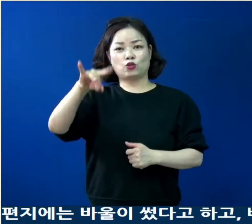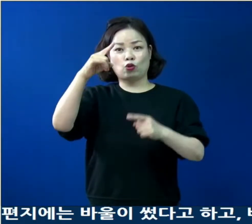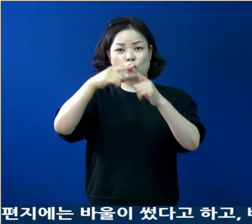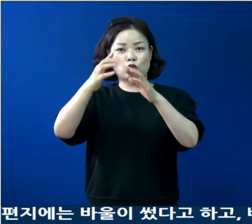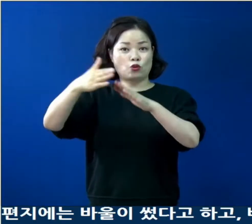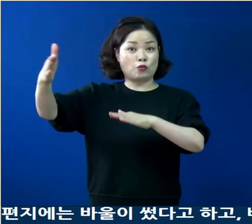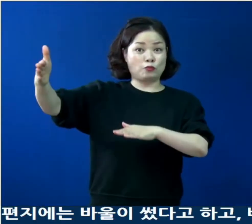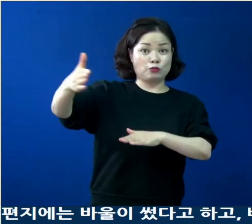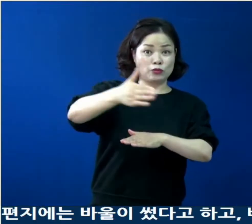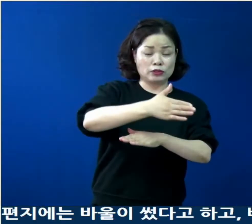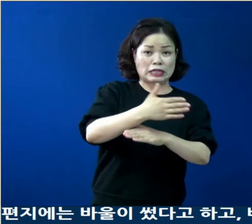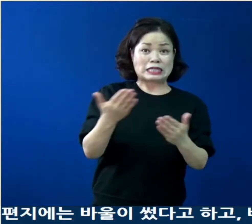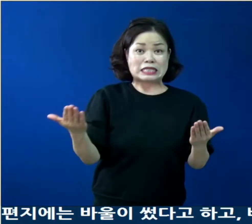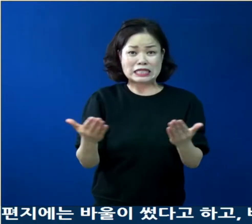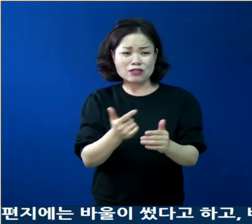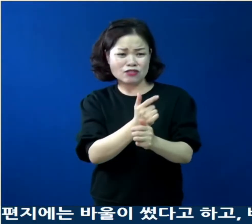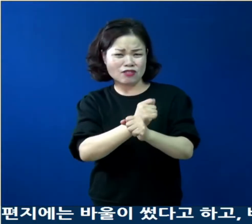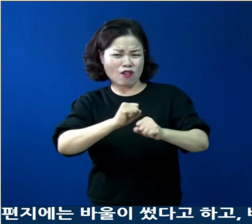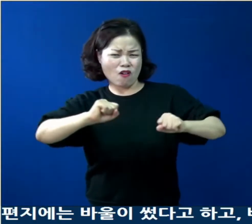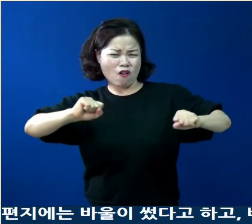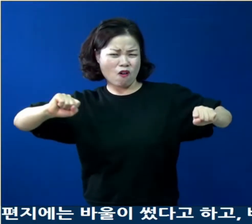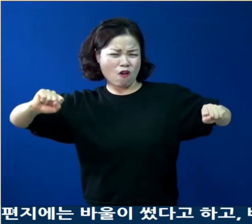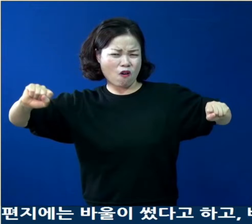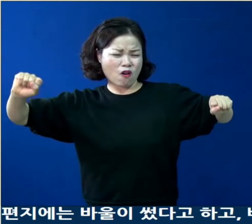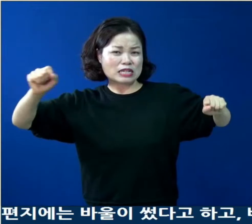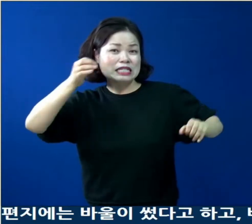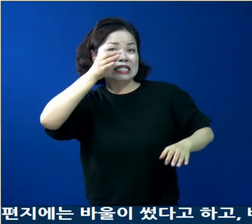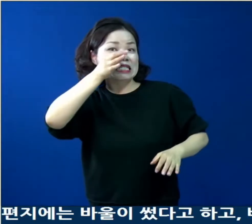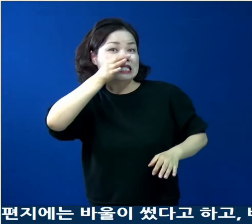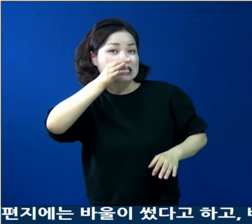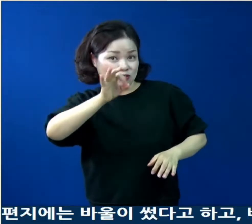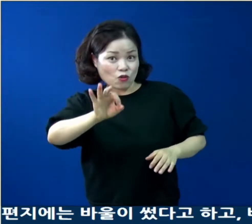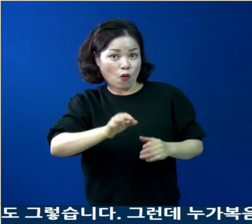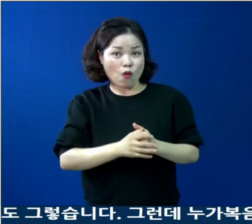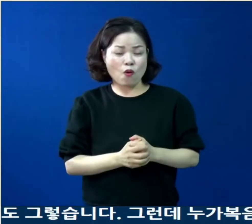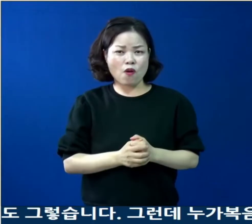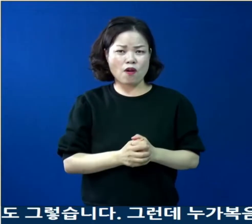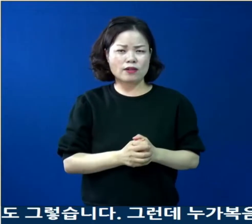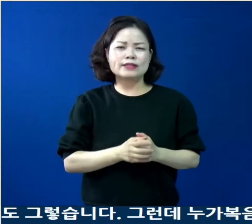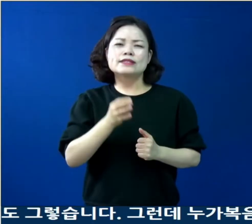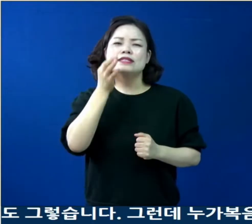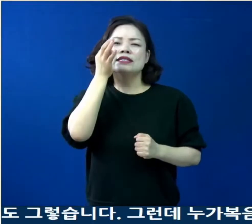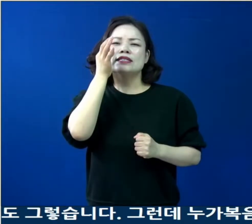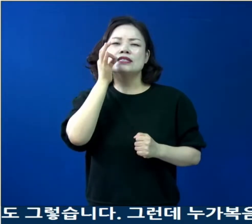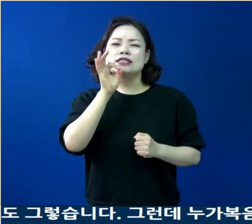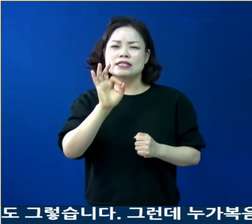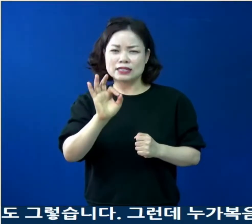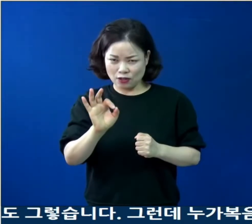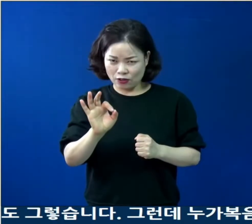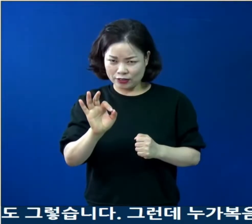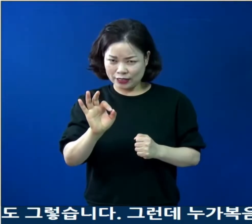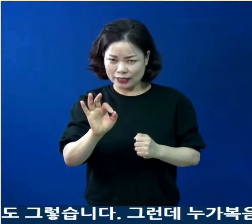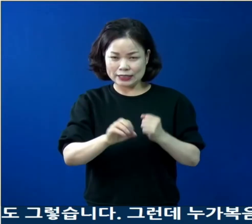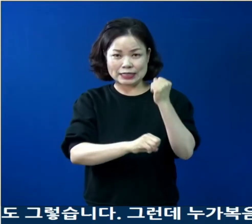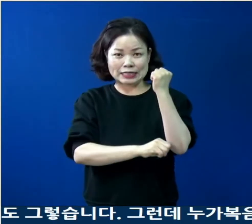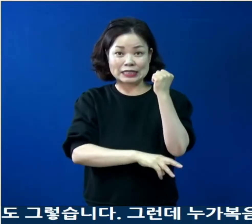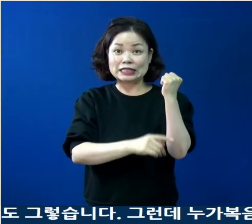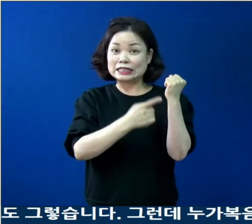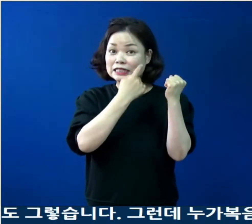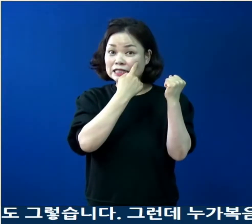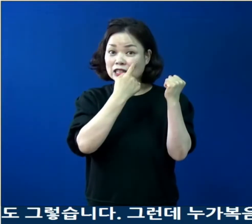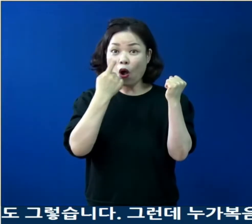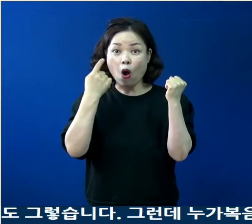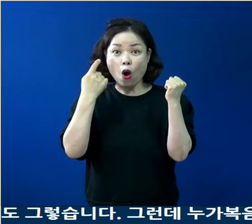초대교회로부터 이 사실은 널리 인정되어졌습니다. 그 인정되어지는 근거가 몇 개 있는데,